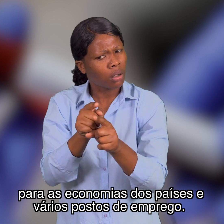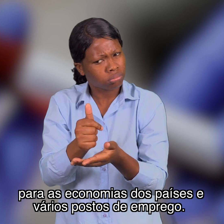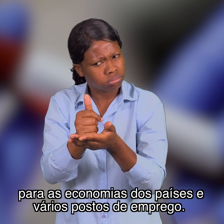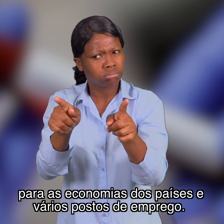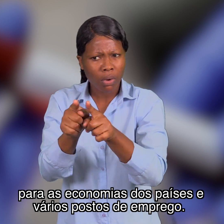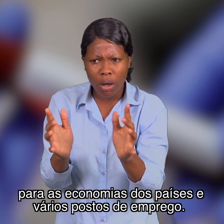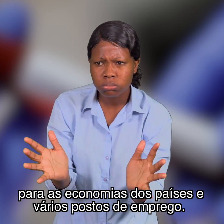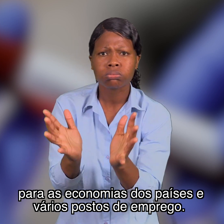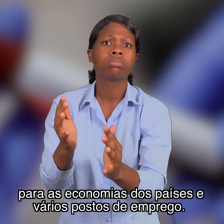postos de emprego.